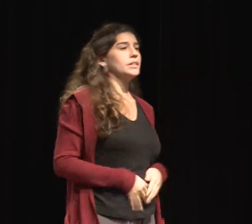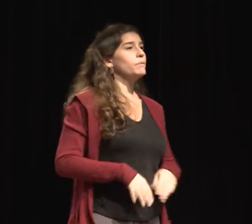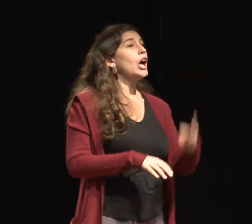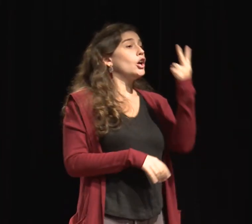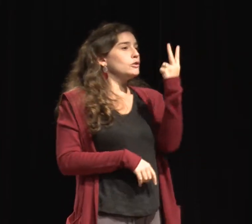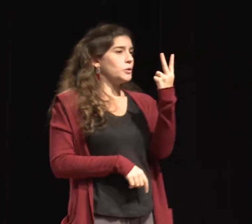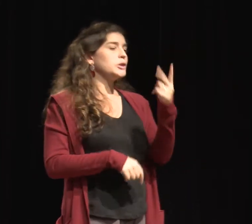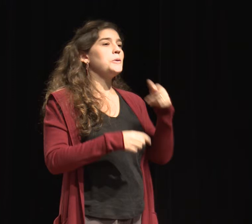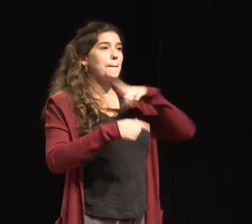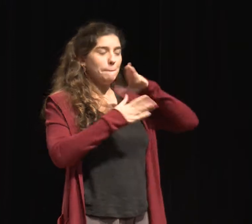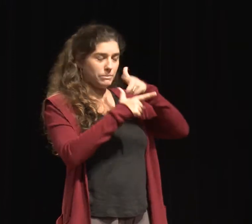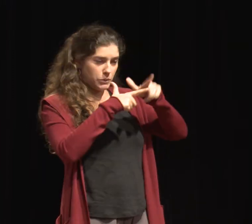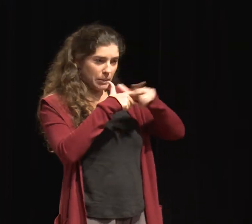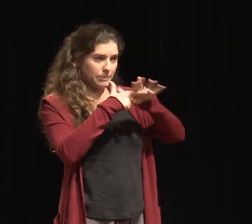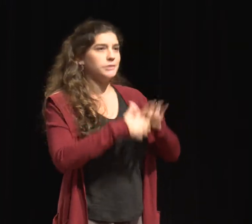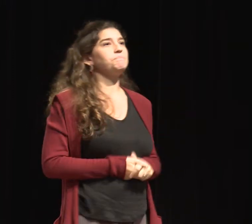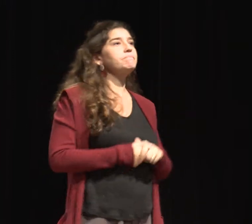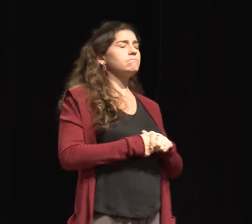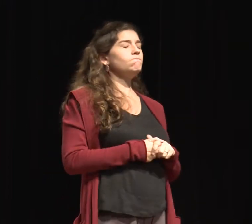Calma, deixa eu voltar. São dois